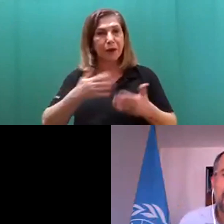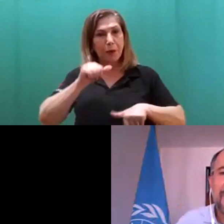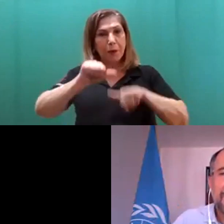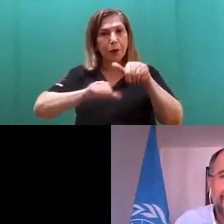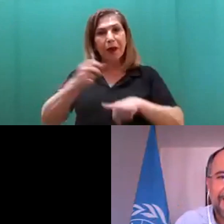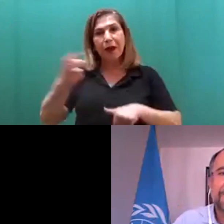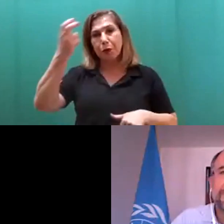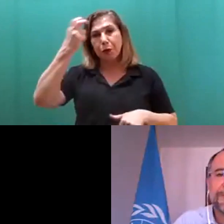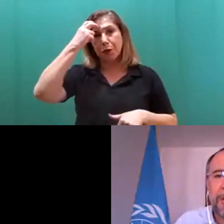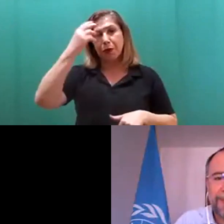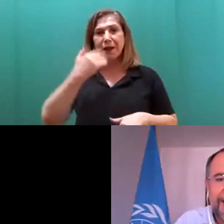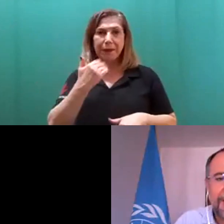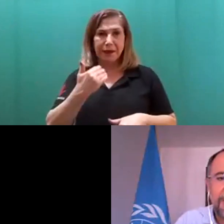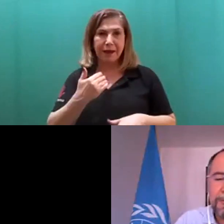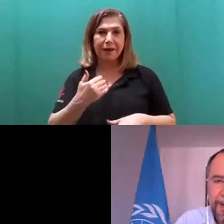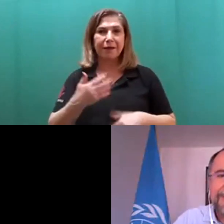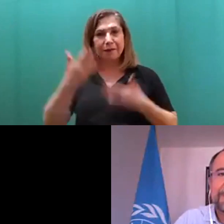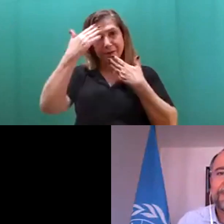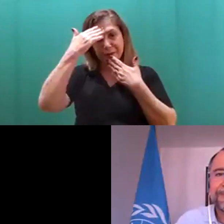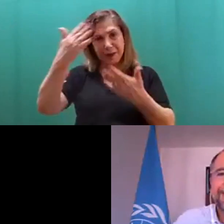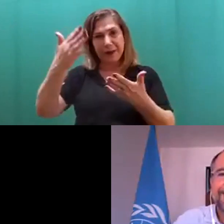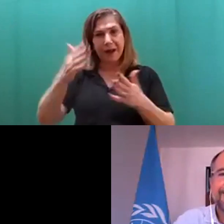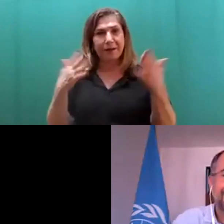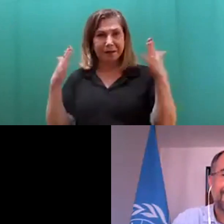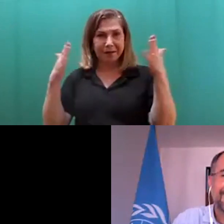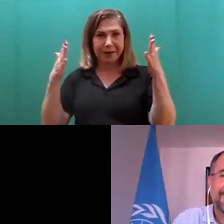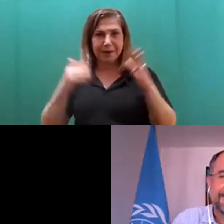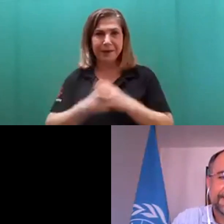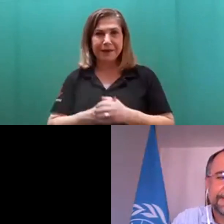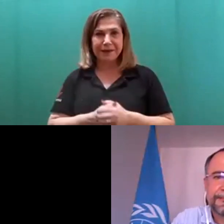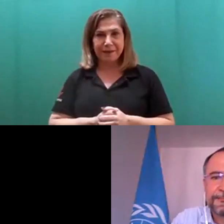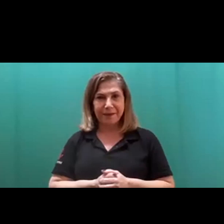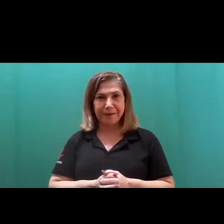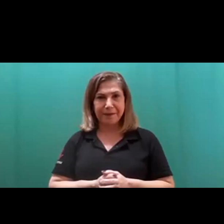cultura alimentar. Obrigado e parabéns. Obrigada, Rafael.